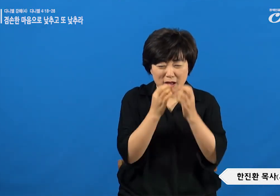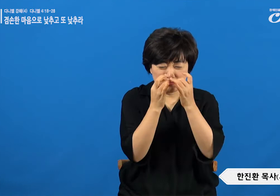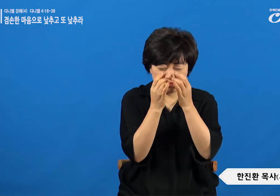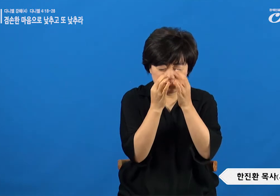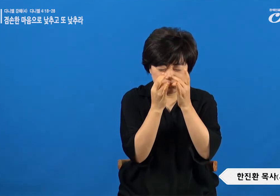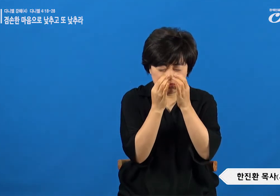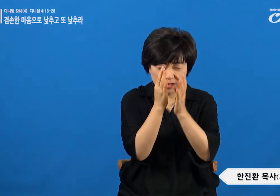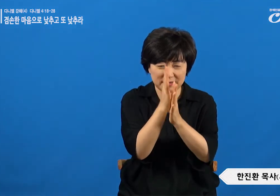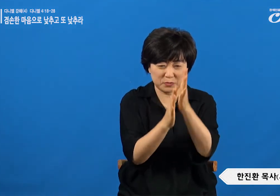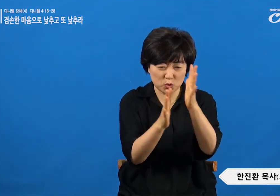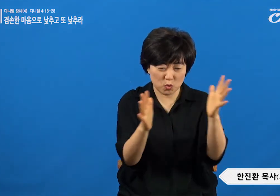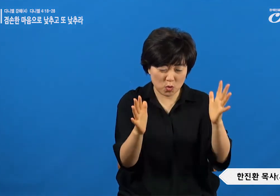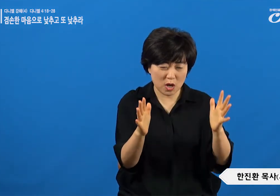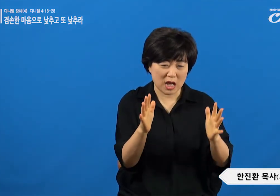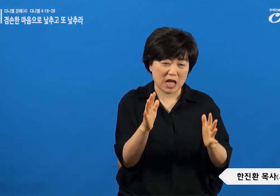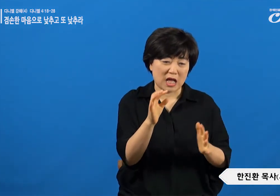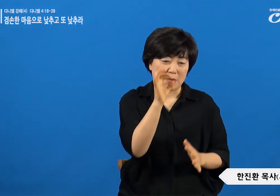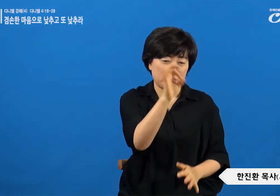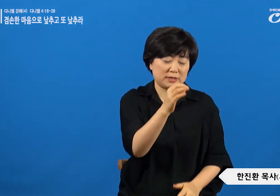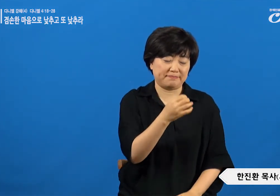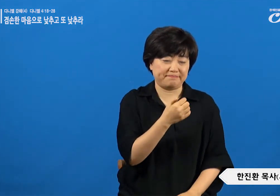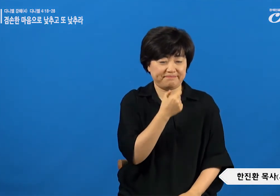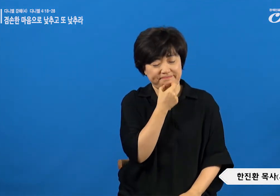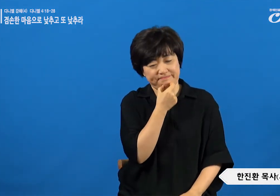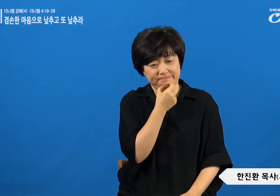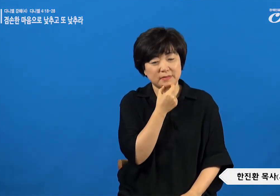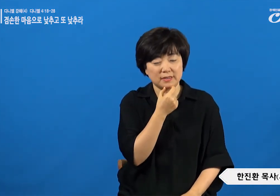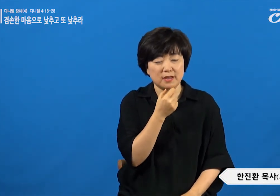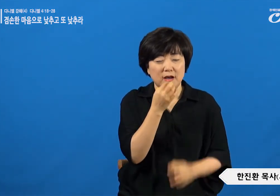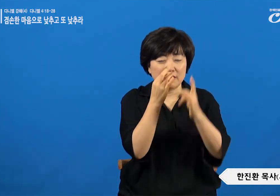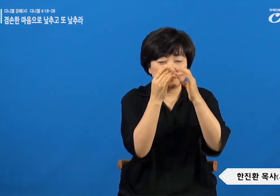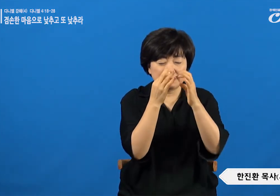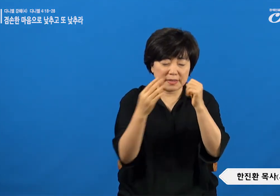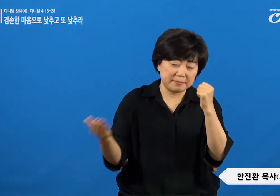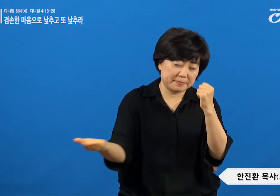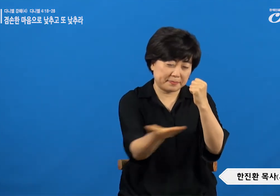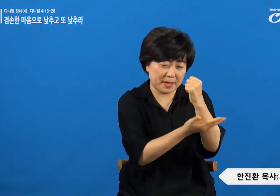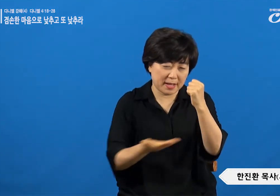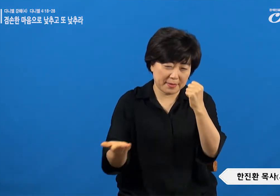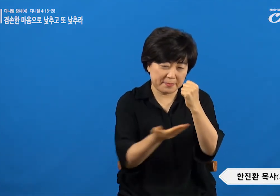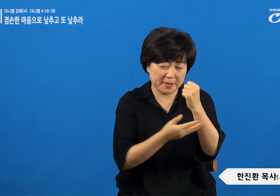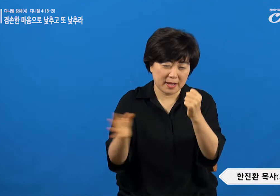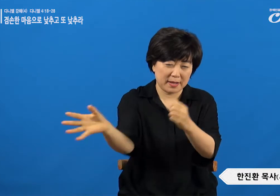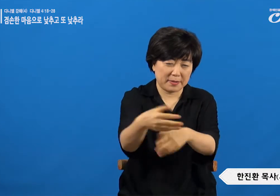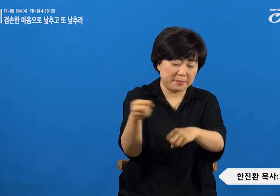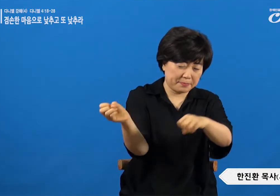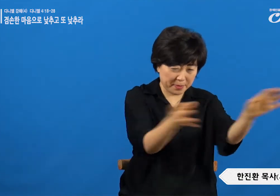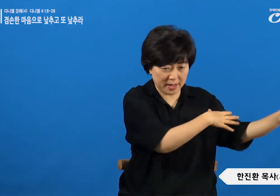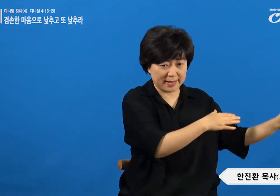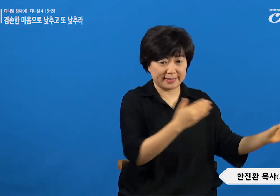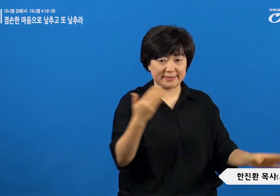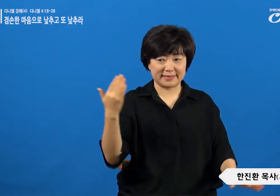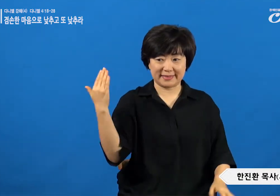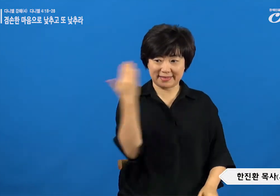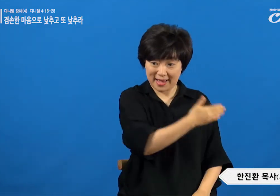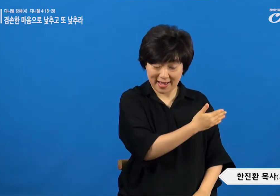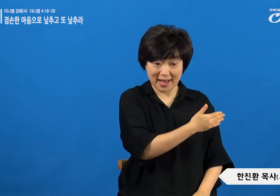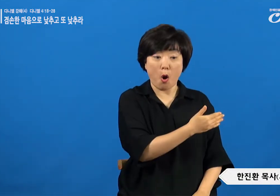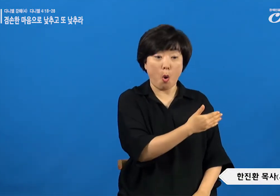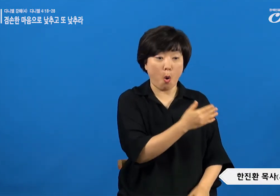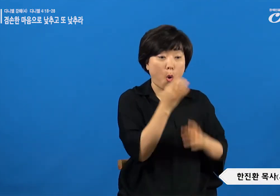잡초가 보기 싫어서 눈에 보이는 잡풀들을 다 쳐내버렸습니다. 아주 깨끗하게 됐습니다. 잘